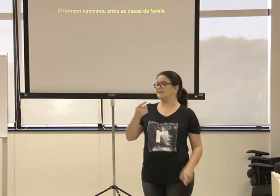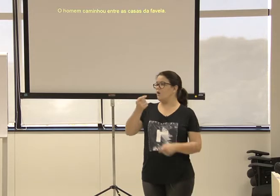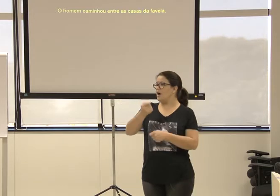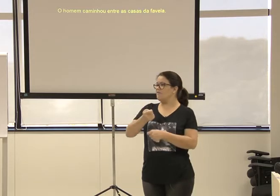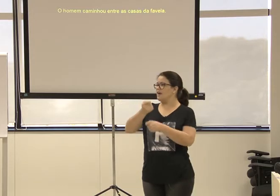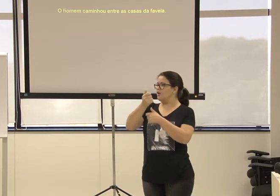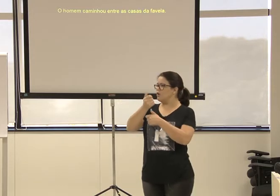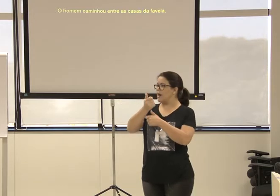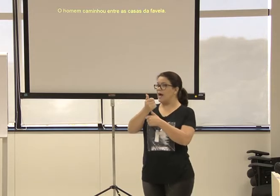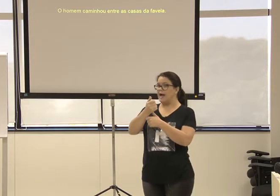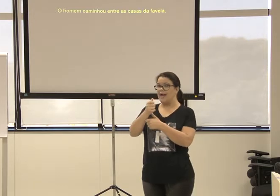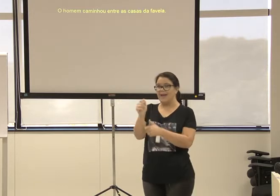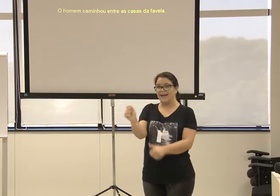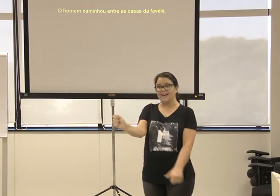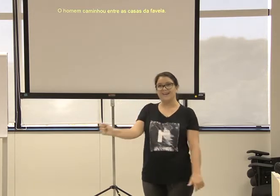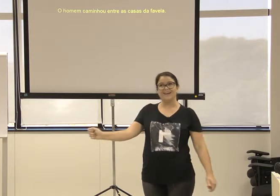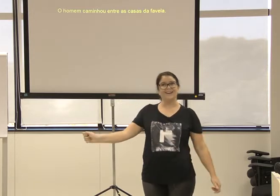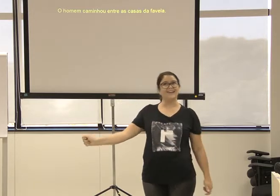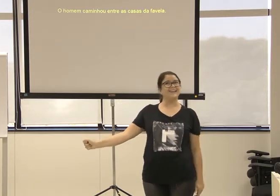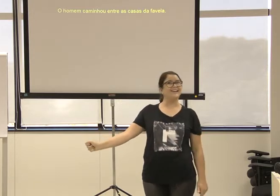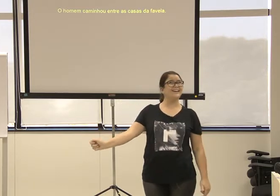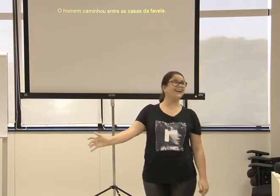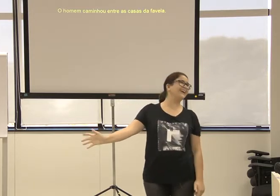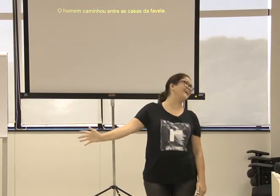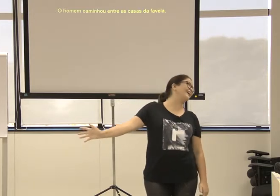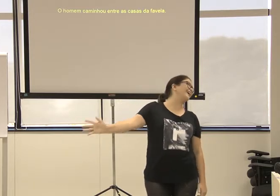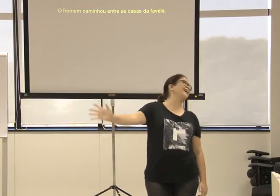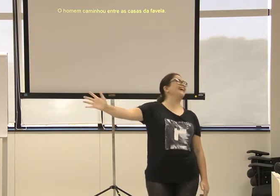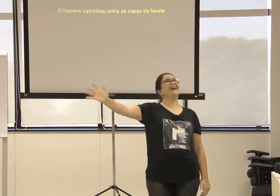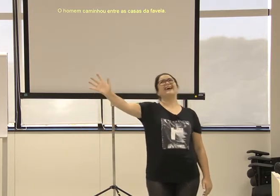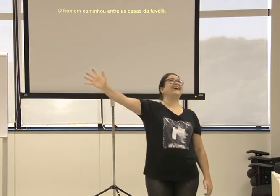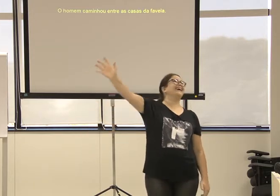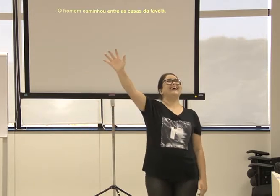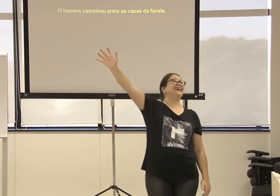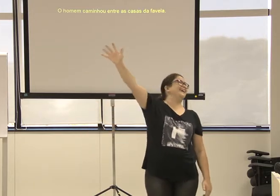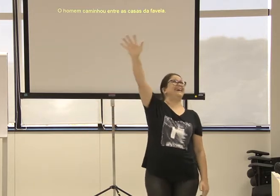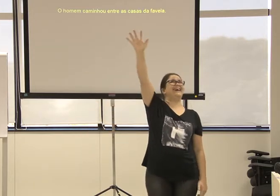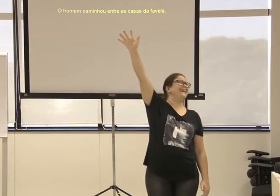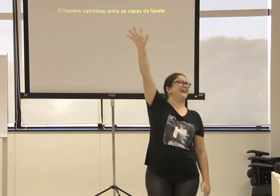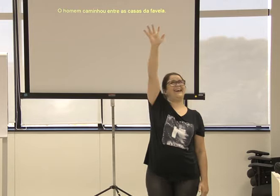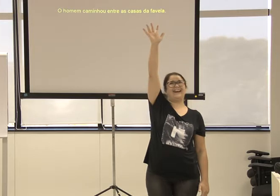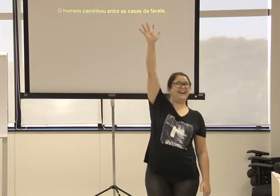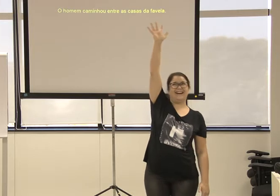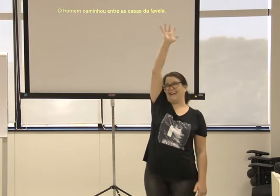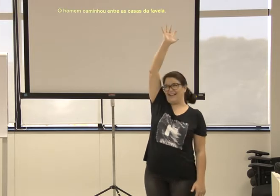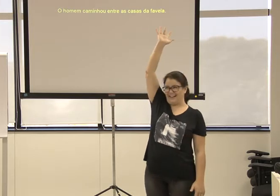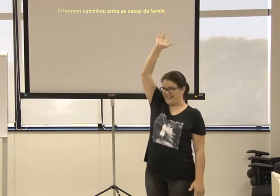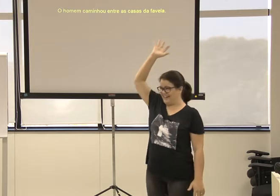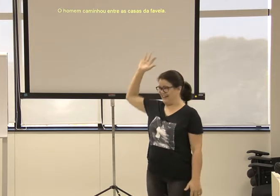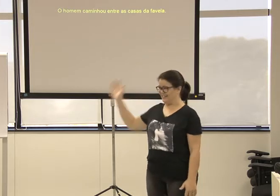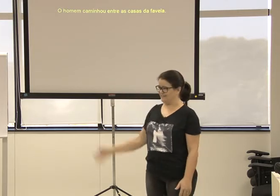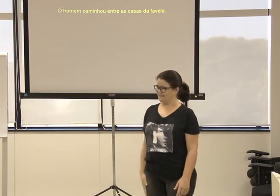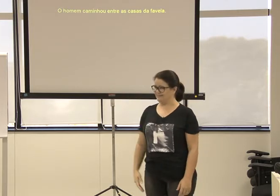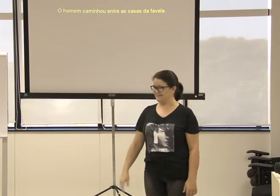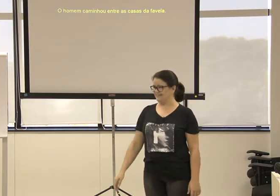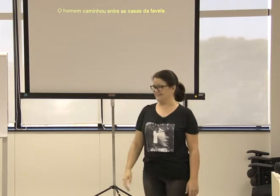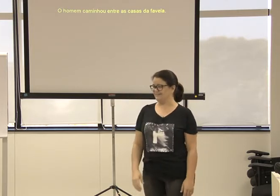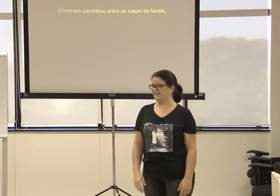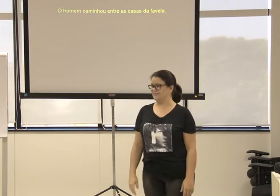o Réveillon lá é Estava na igreja da Penha. Não é, Maria? caro. O Ulisses estava na